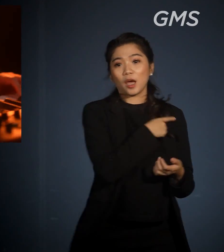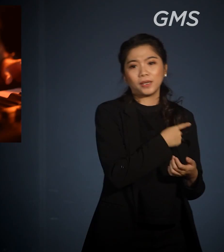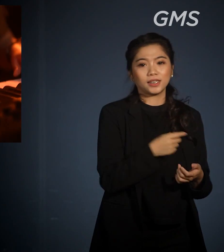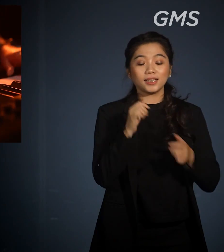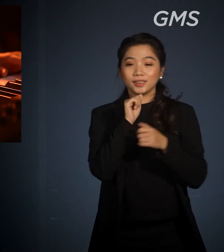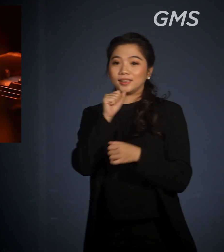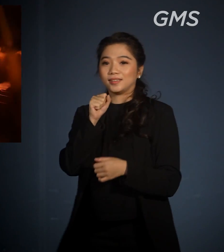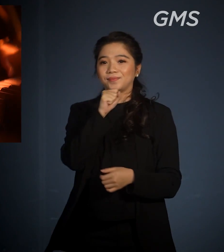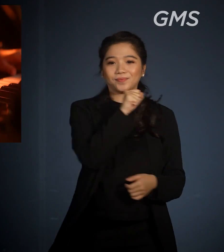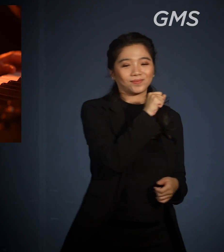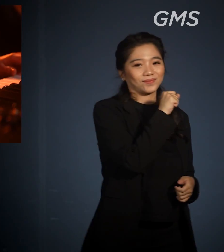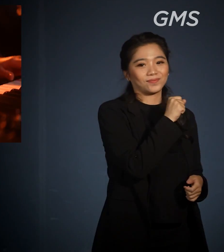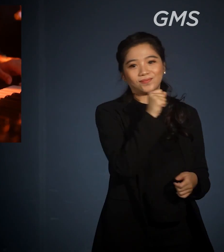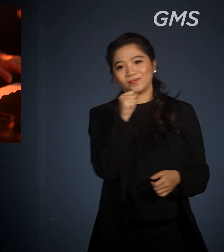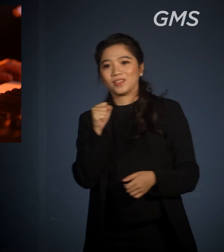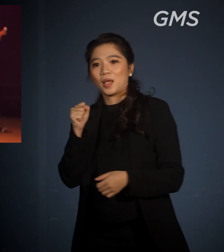kita bernyanyi,